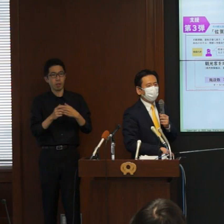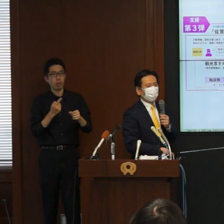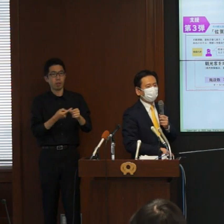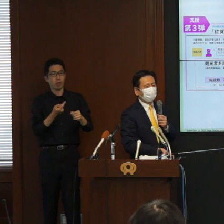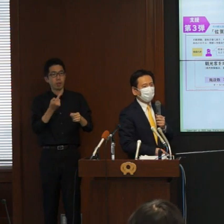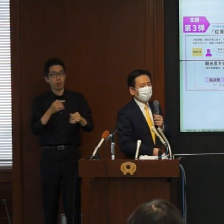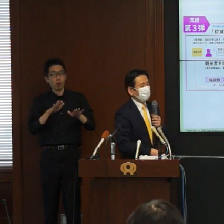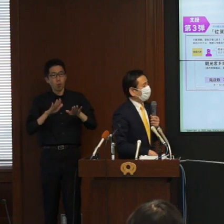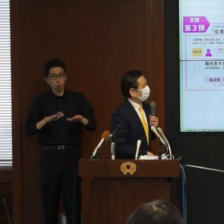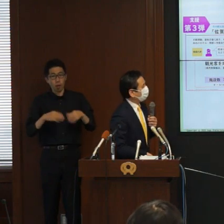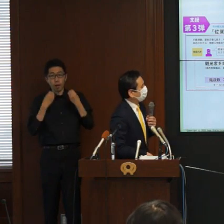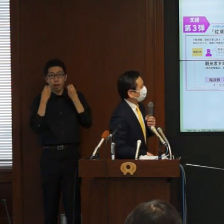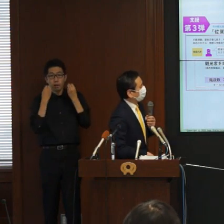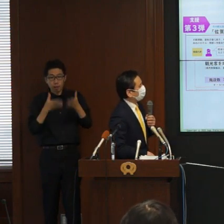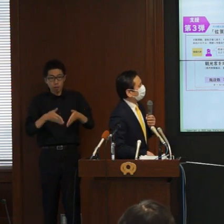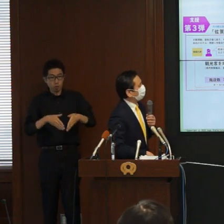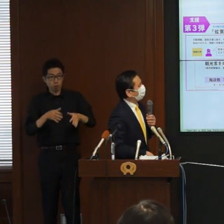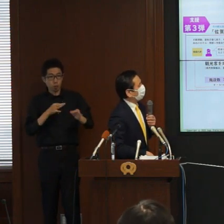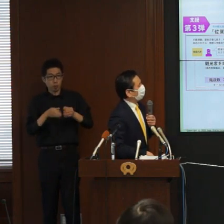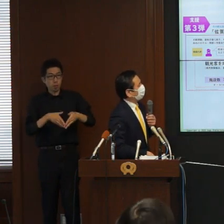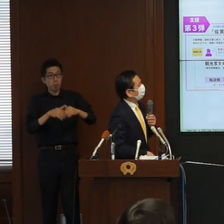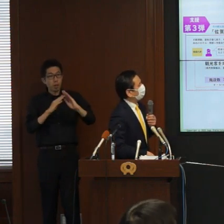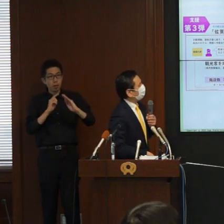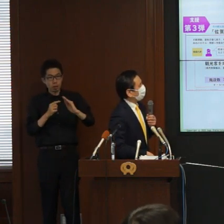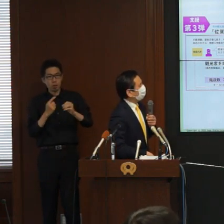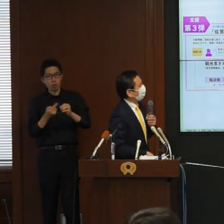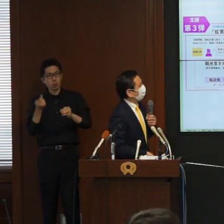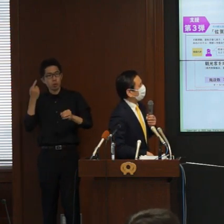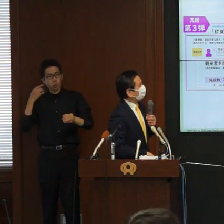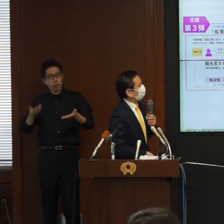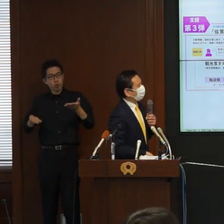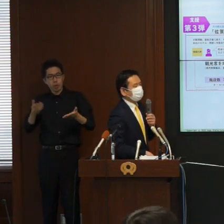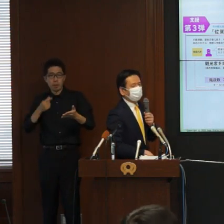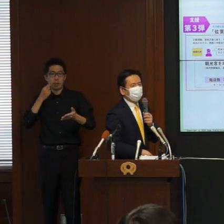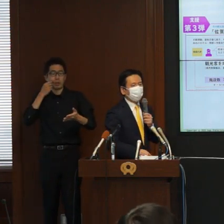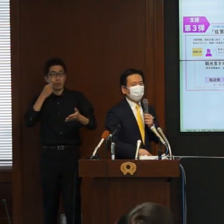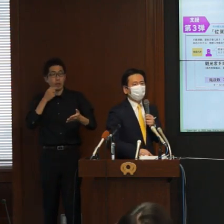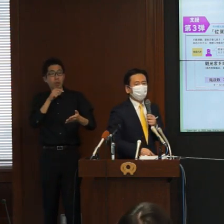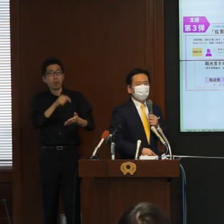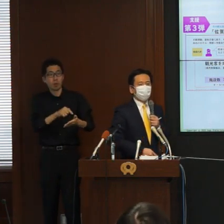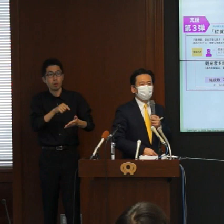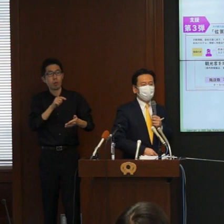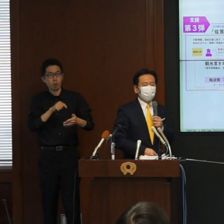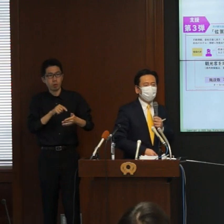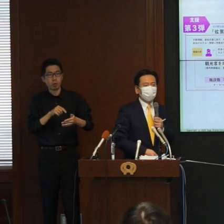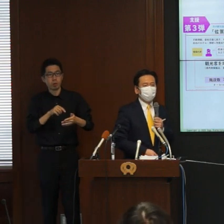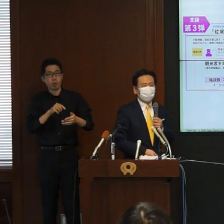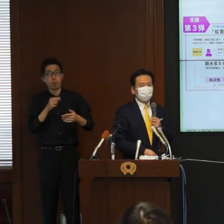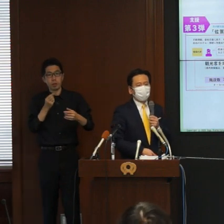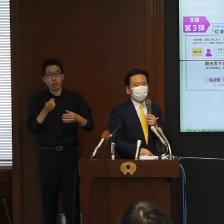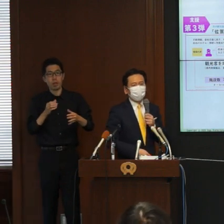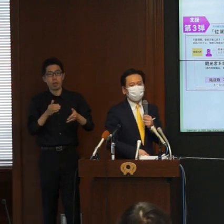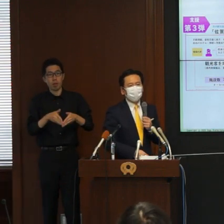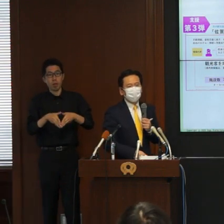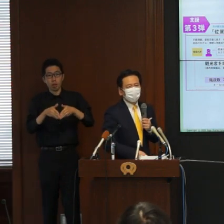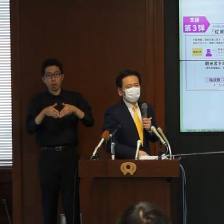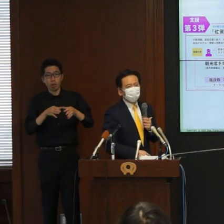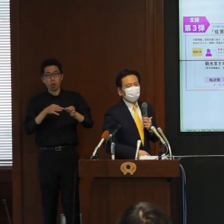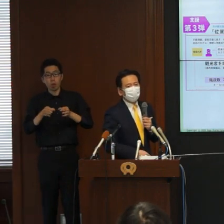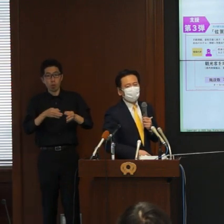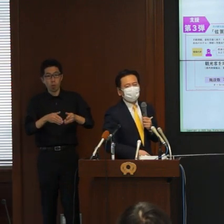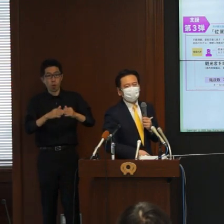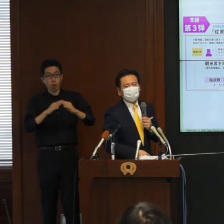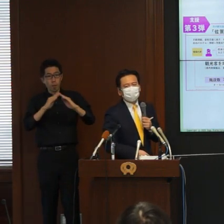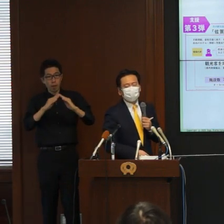が示せないような方、それから店舗を数を増やしたために売上が半分以下にならない